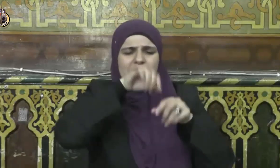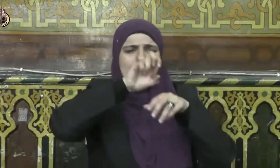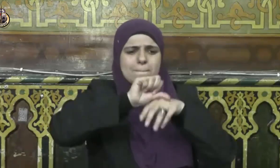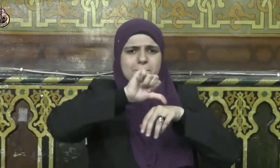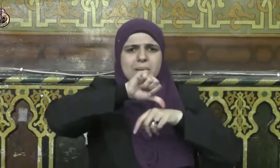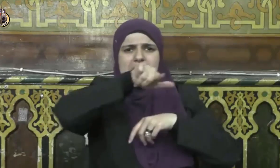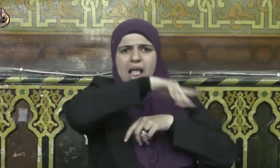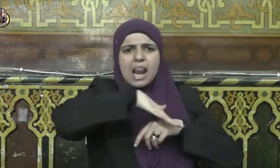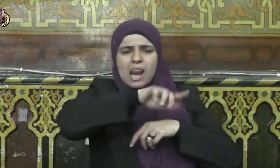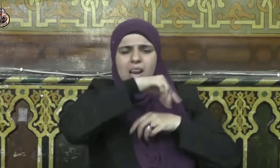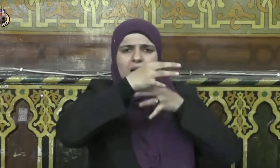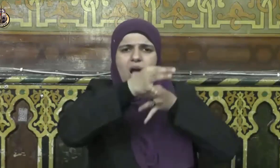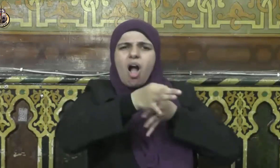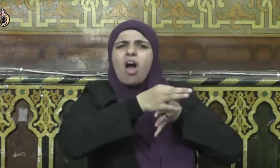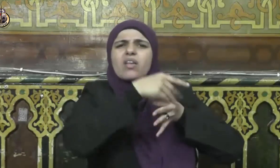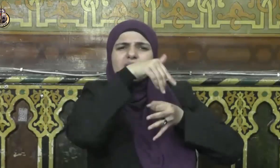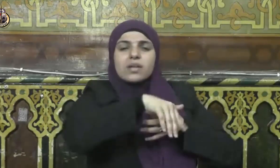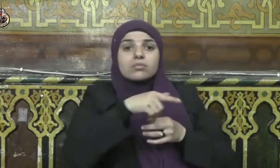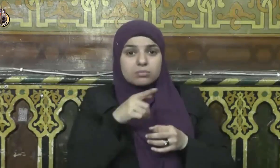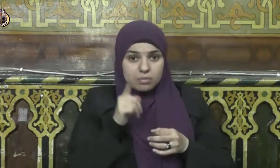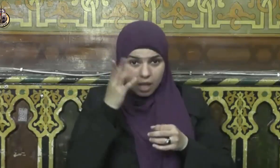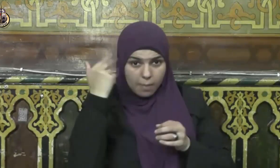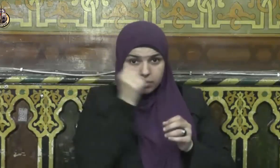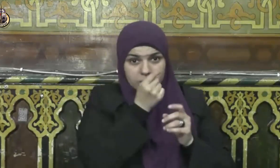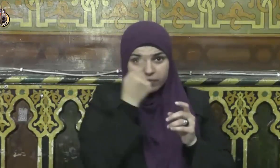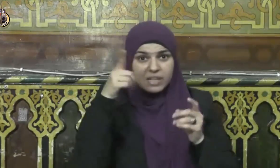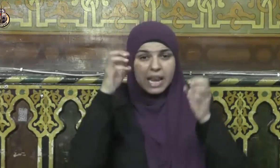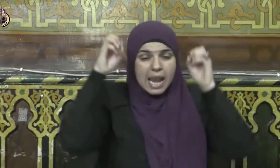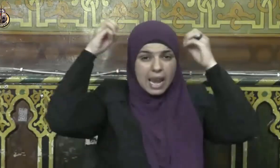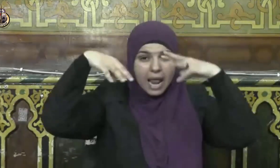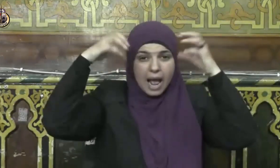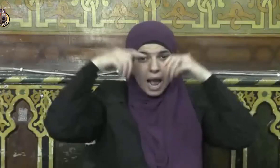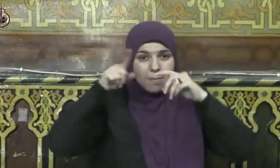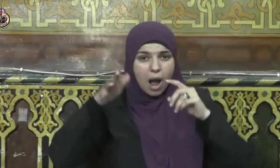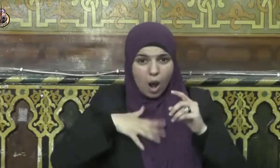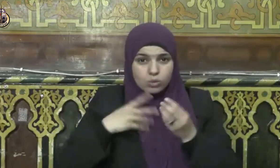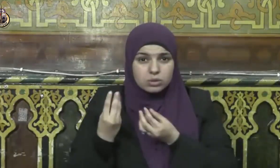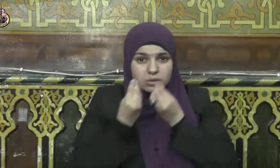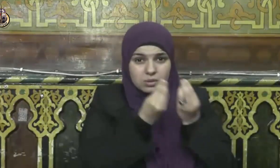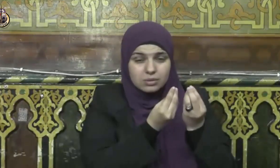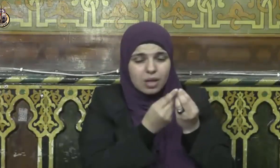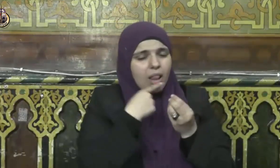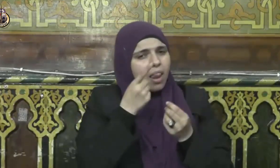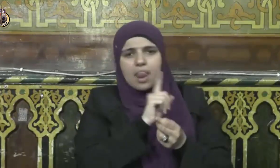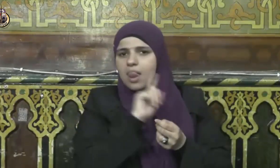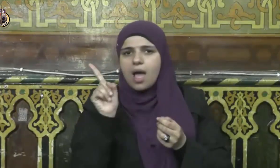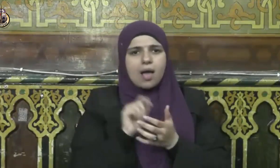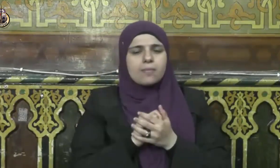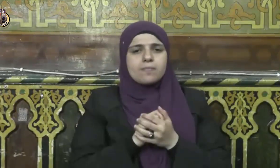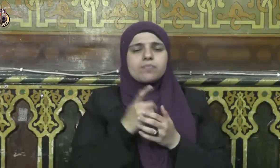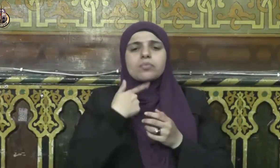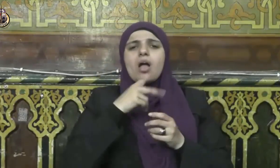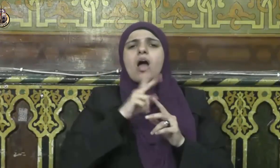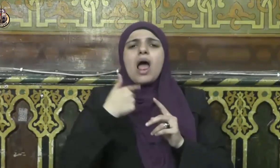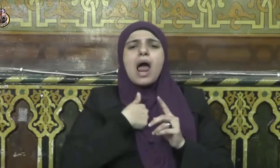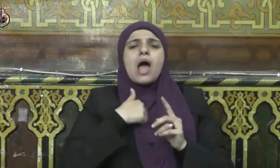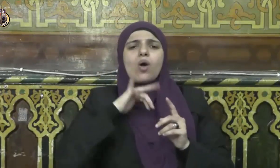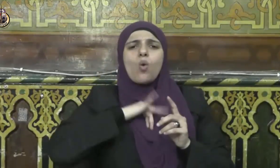في هذه القرية. قال: هل لك عليه من نعمة تربها؟ قال: لا، غير